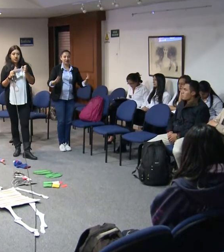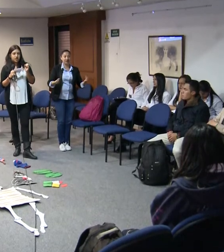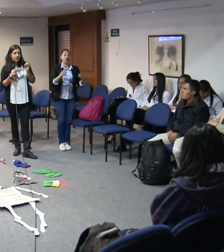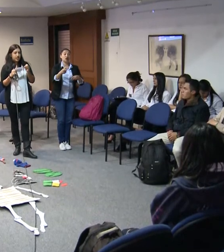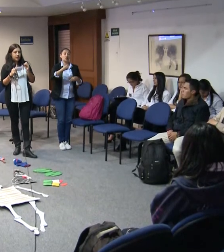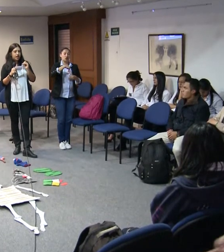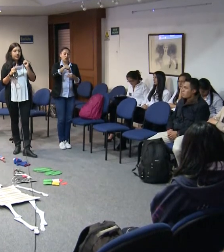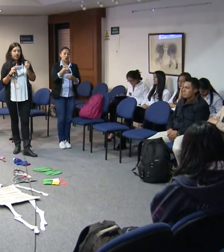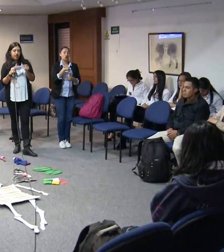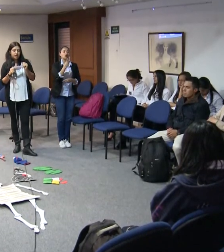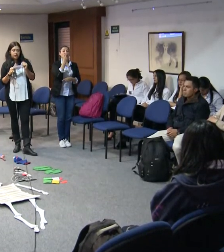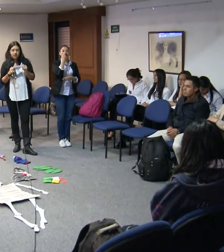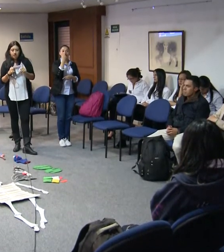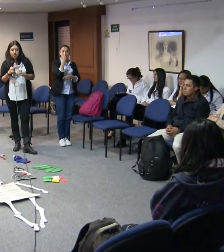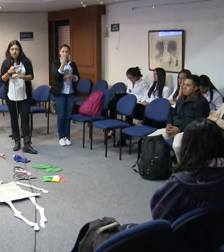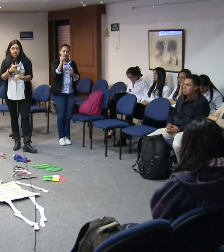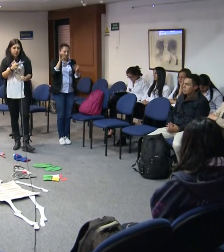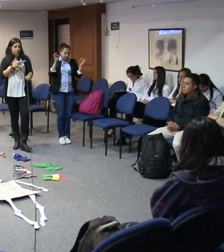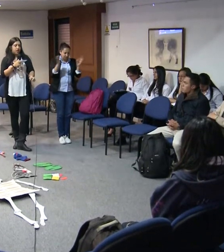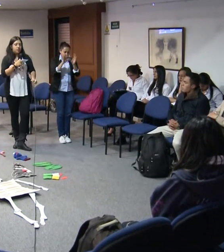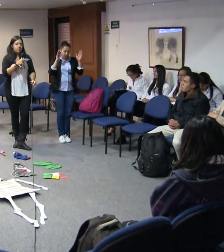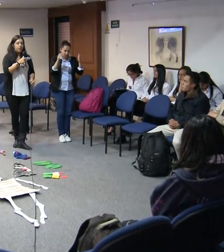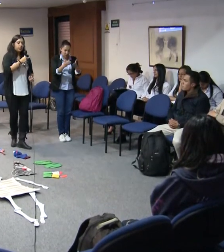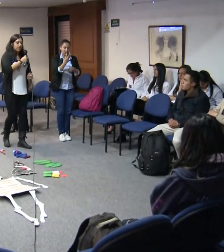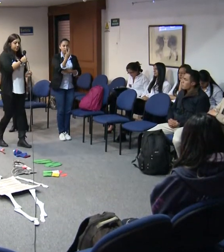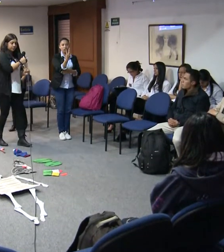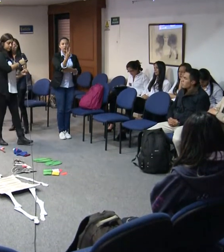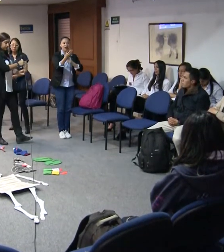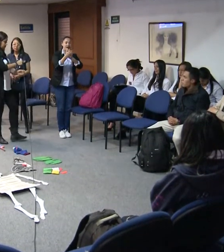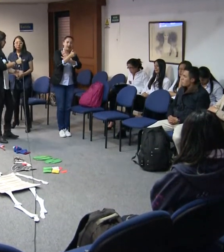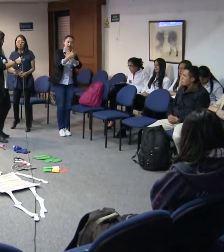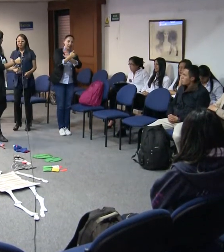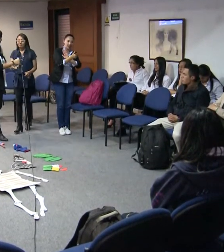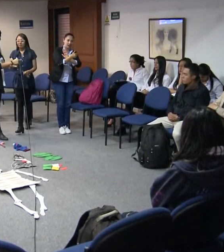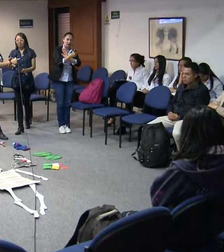en dos, que es inicial y habilidades. Y ya les contamos el porqué.